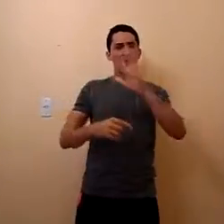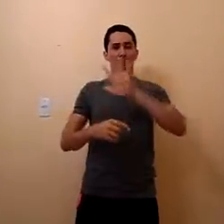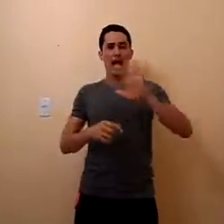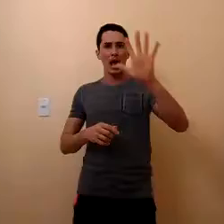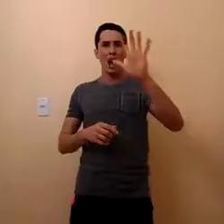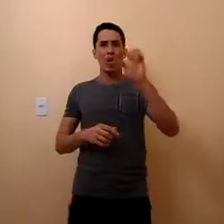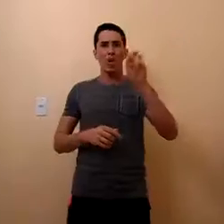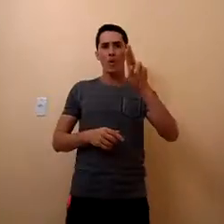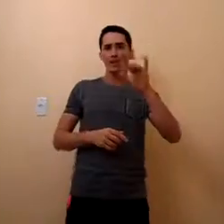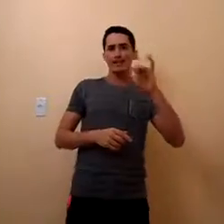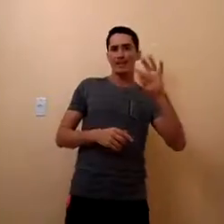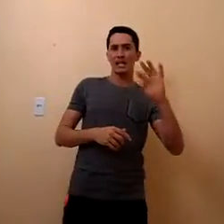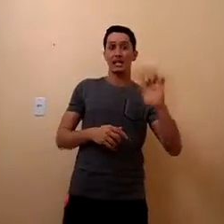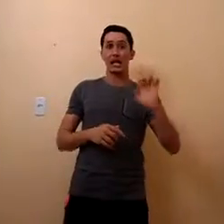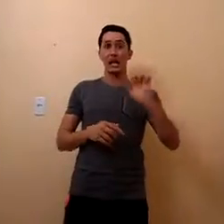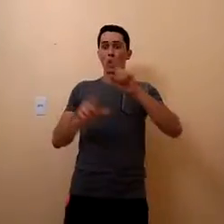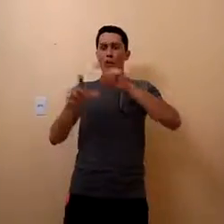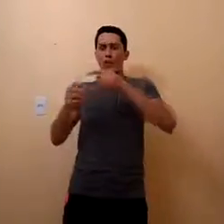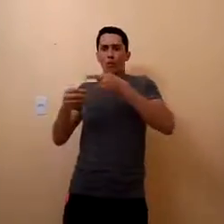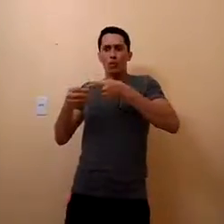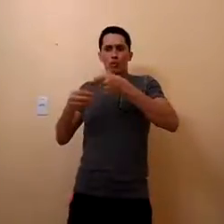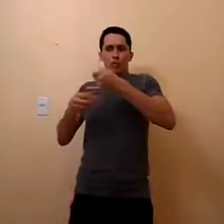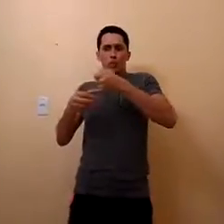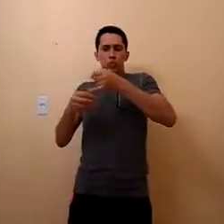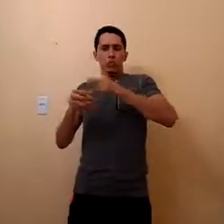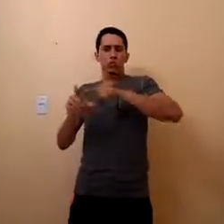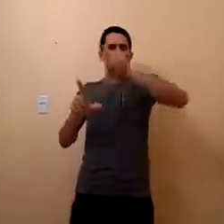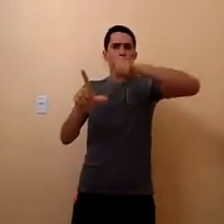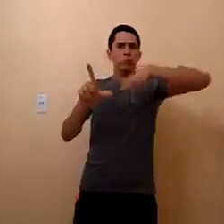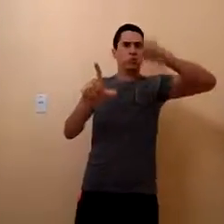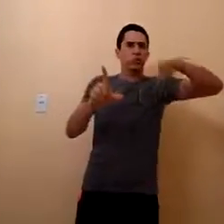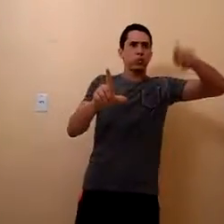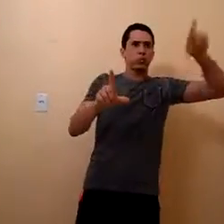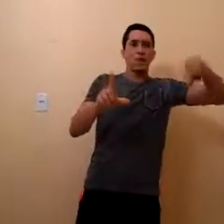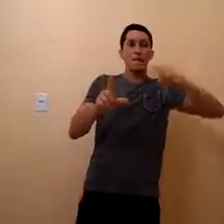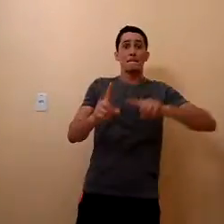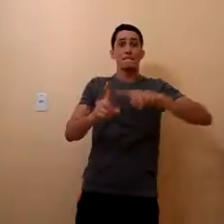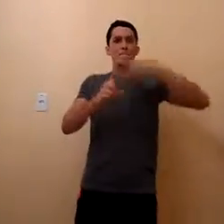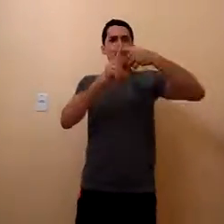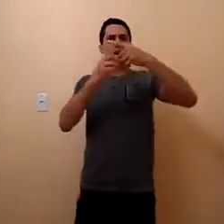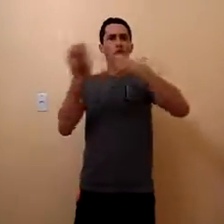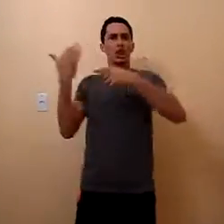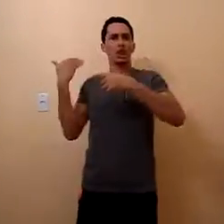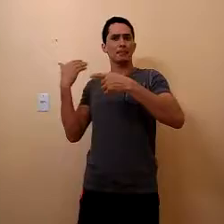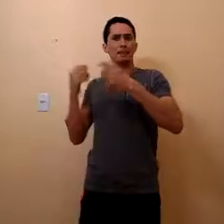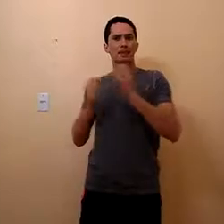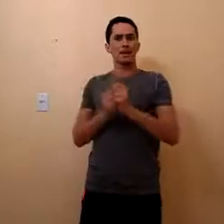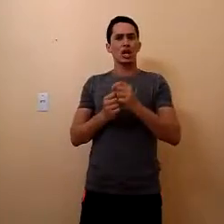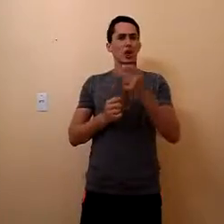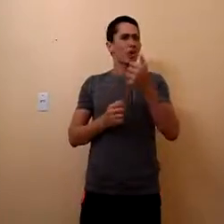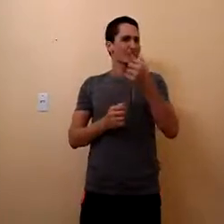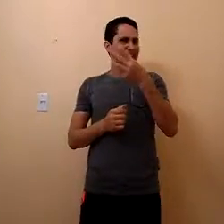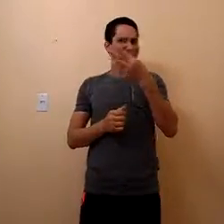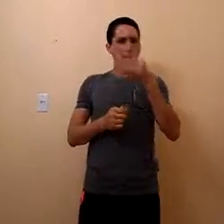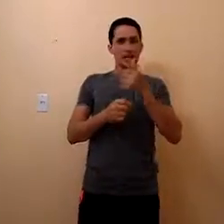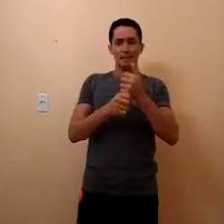Oriente, o preço do petróleo dispara. O barril atingiu na semana passada a maior cotação em quase 3 anos e meio. E desde outubro